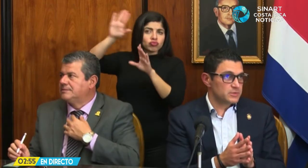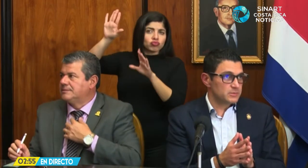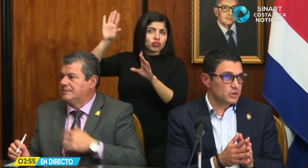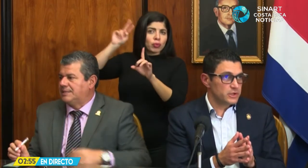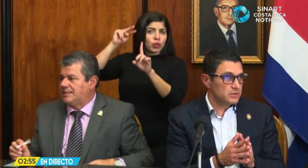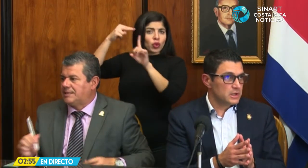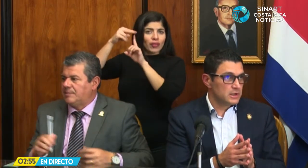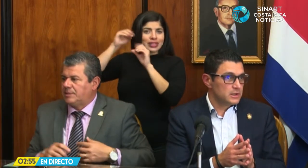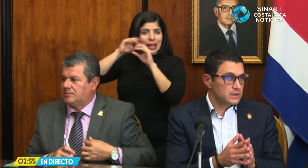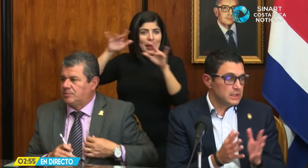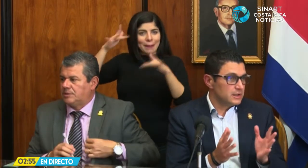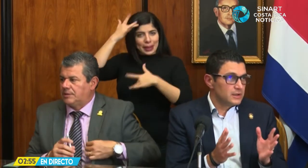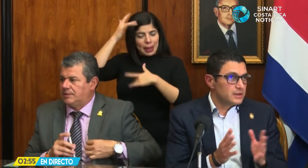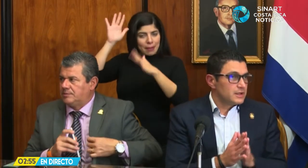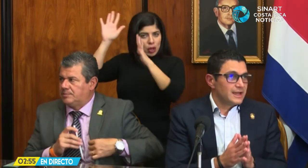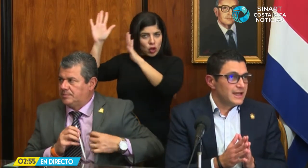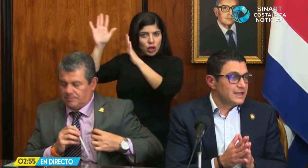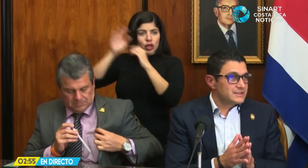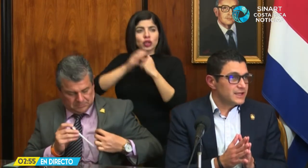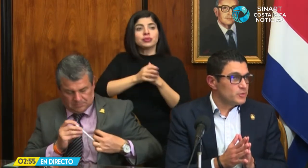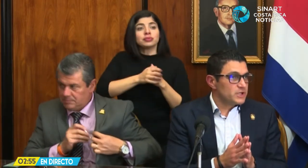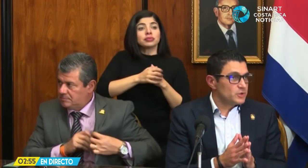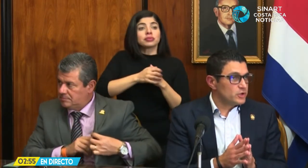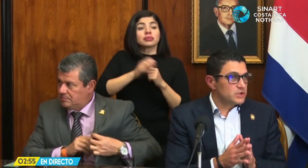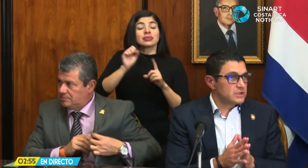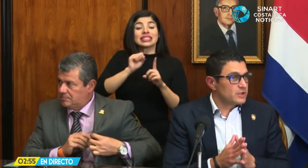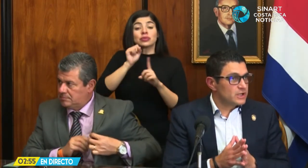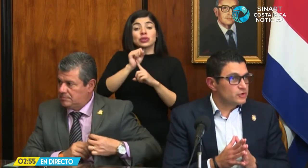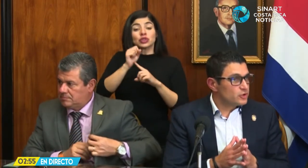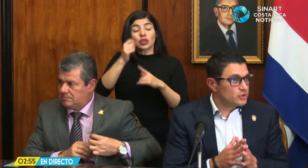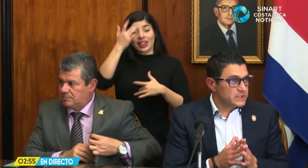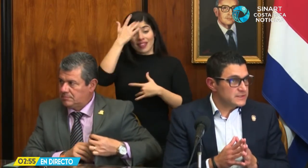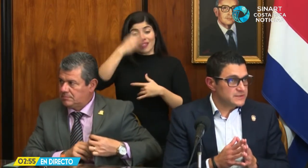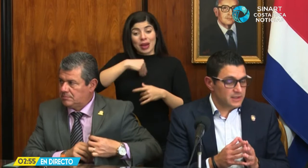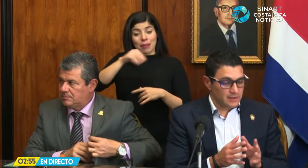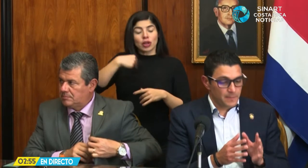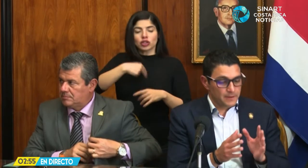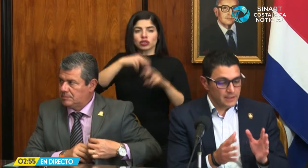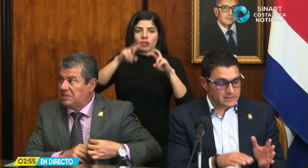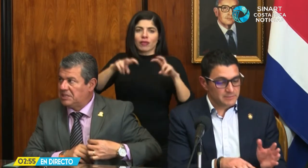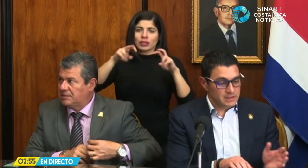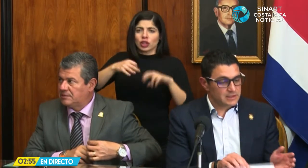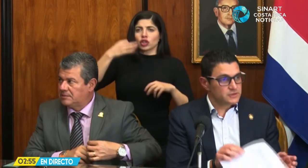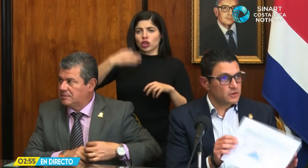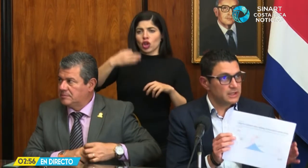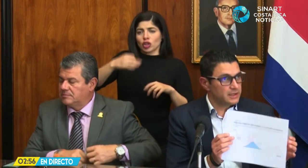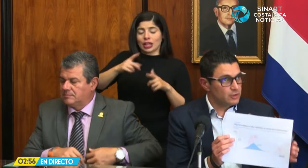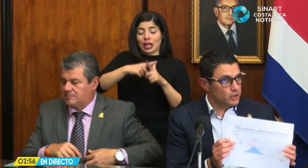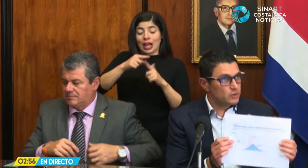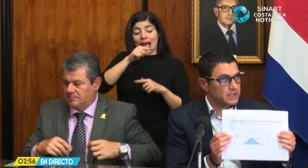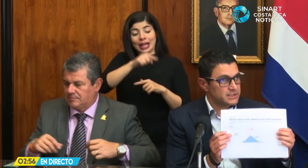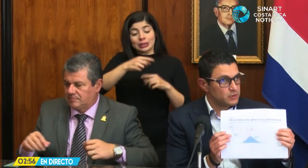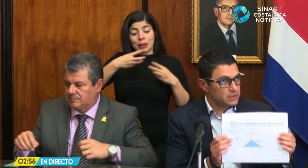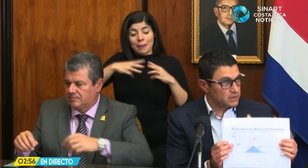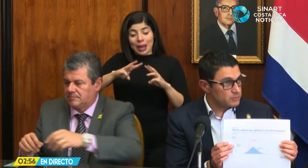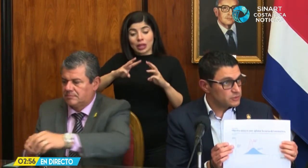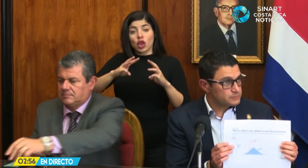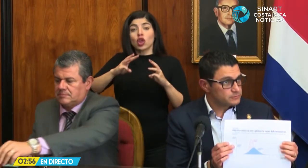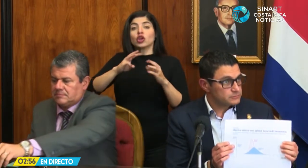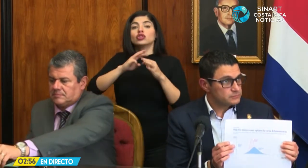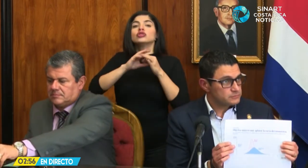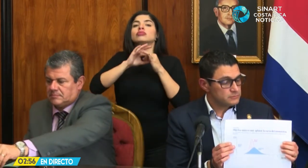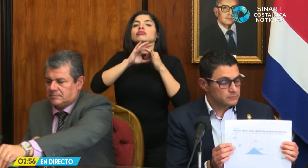punto de vista epidemiológico, y el escenario epidemiológico lo estamos valorando todos los días. Así que estas medidas son al día de hoy con el escenario que